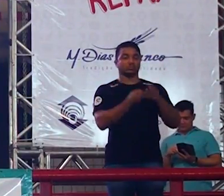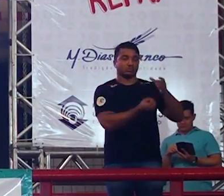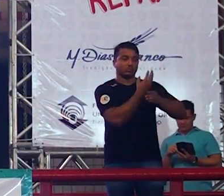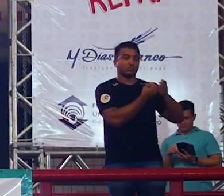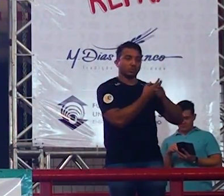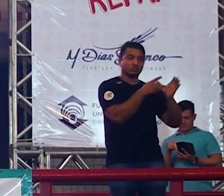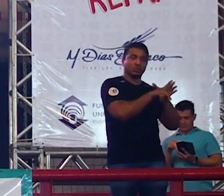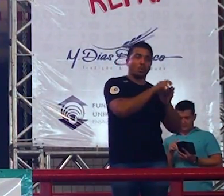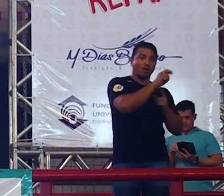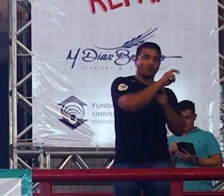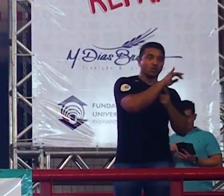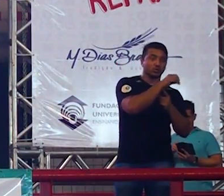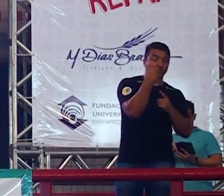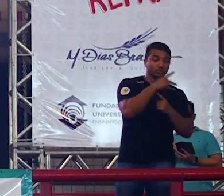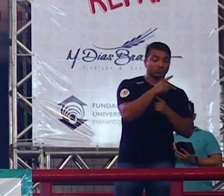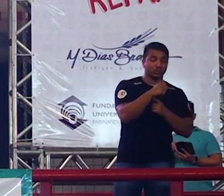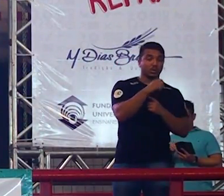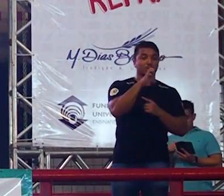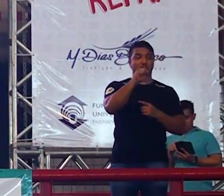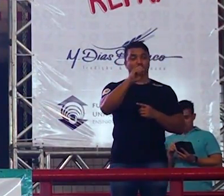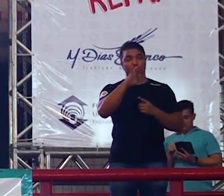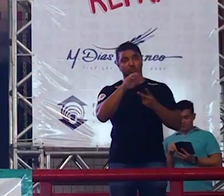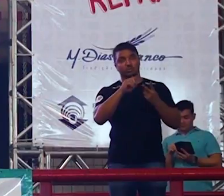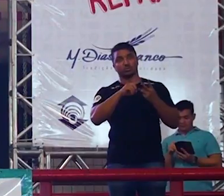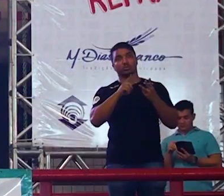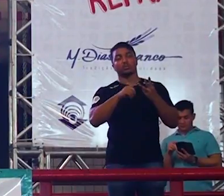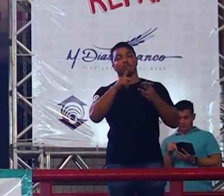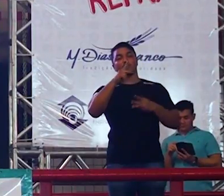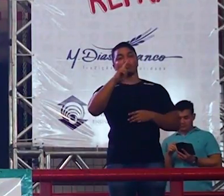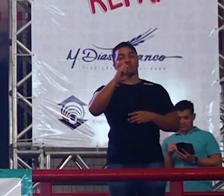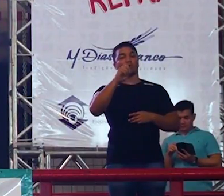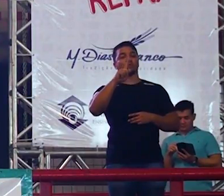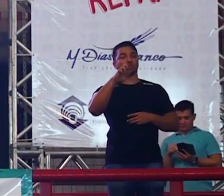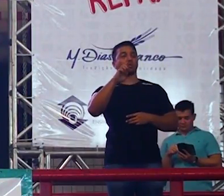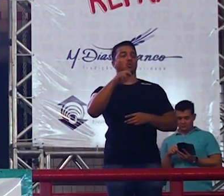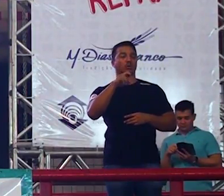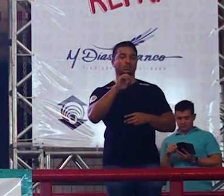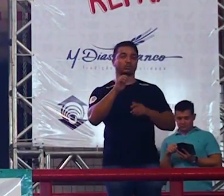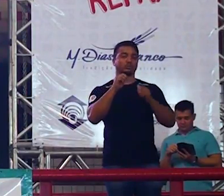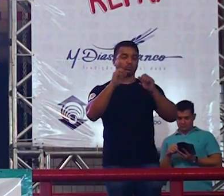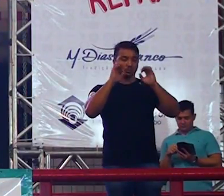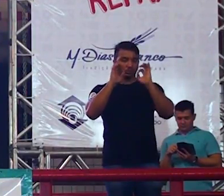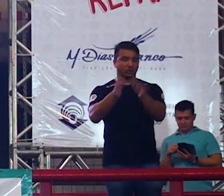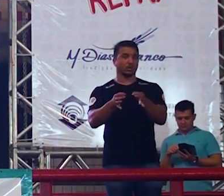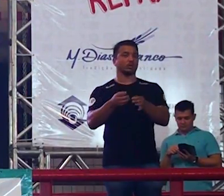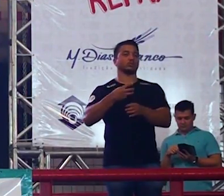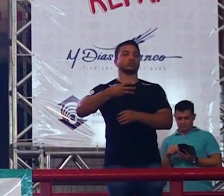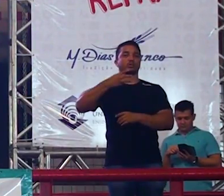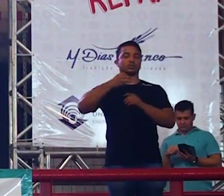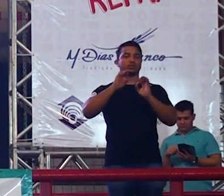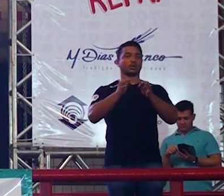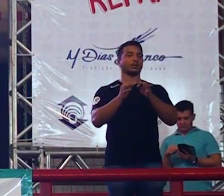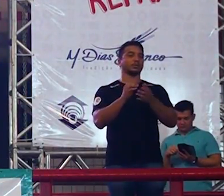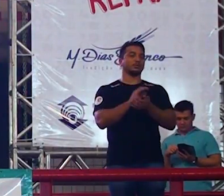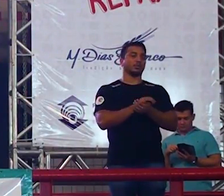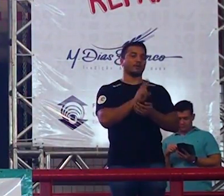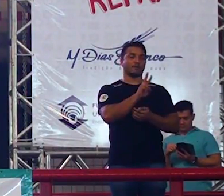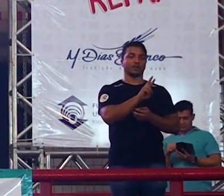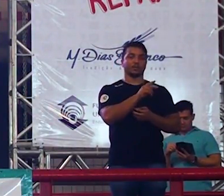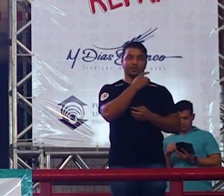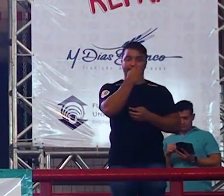os hormônios femininos, estrógeno e progesterona, correto? Os ovários produzem os